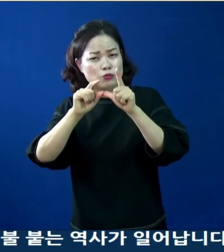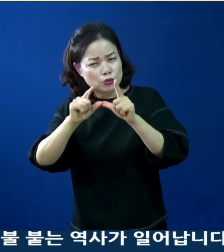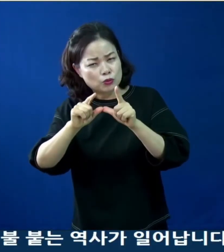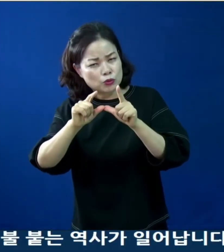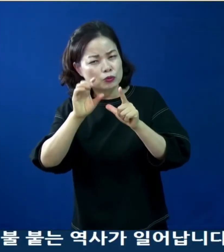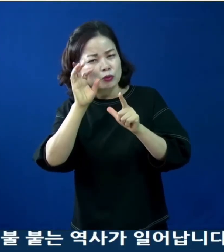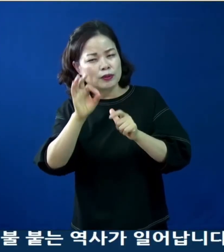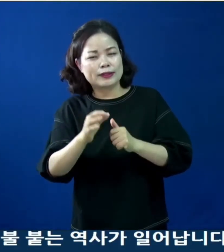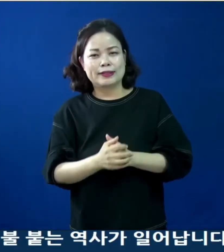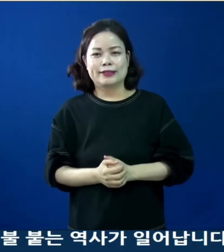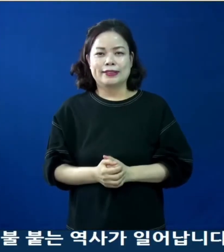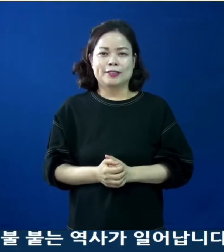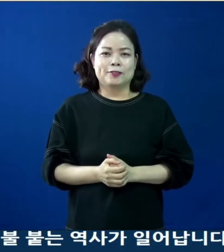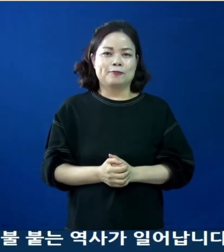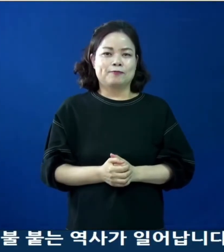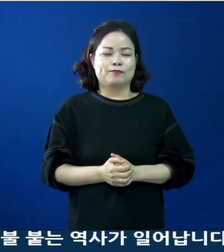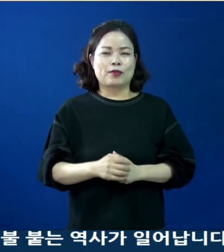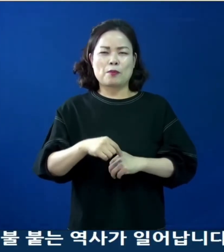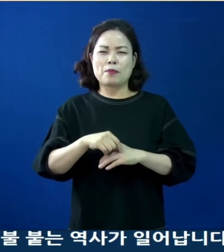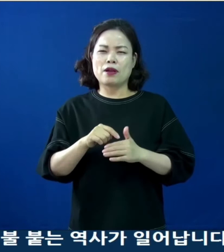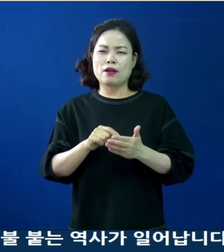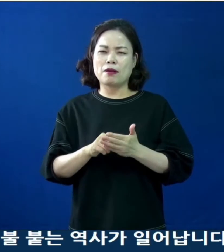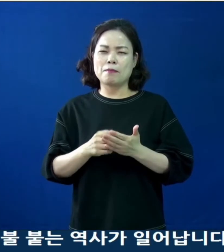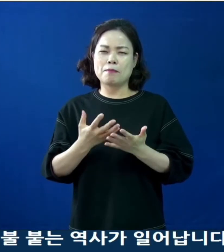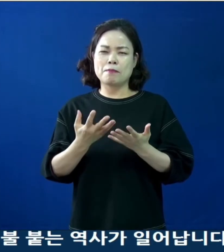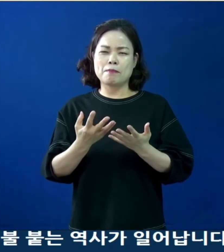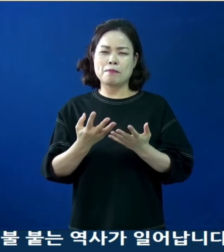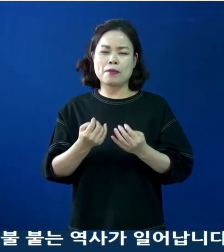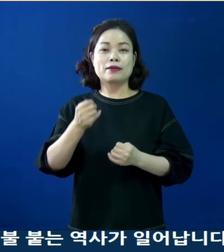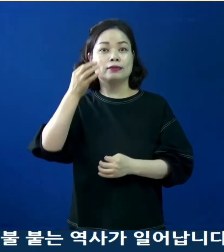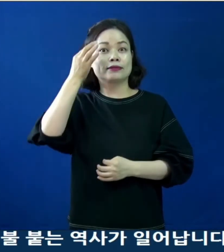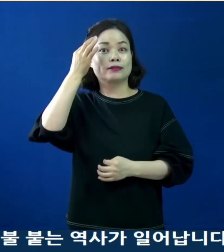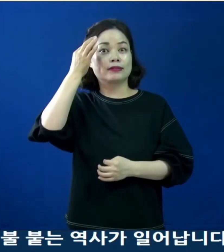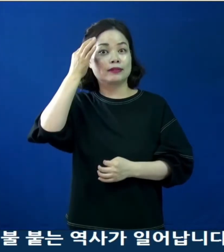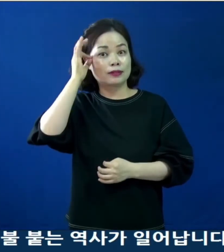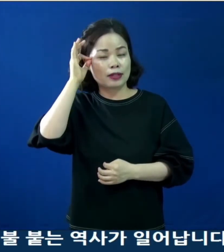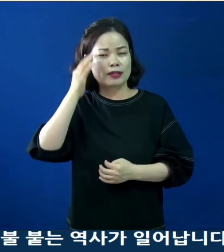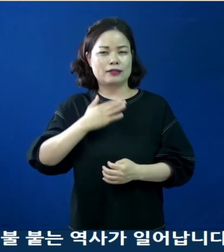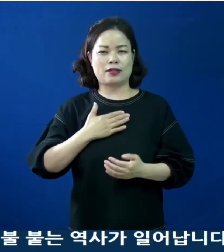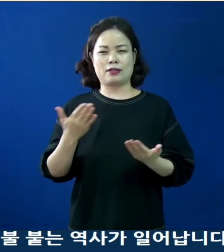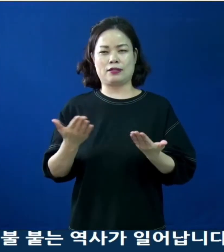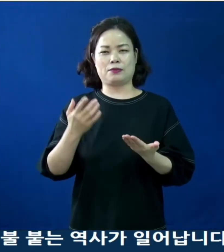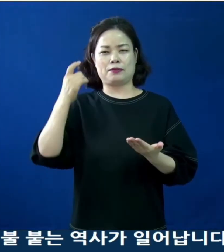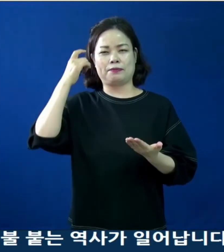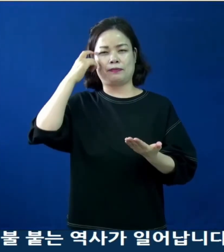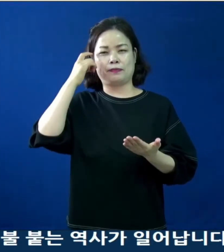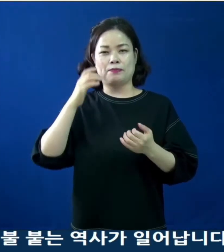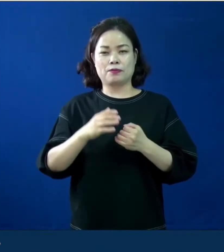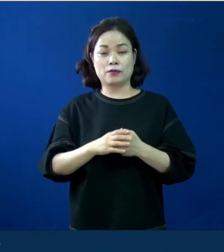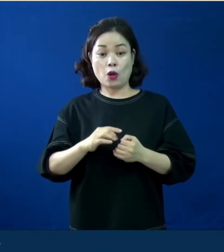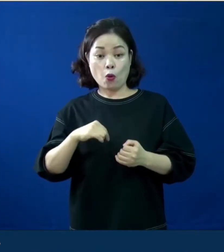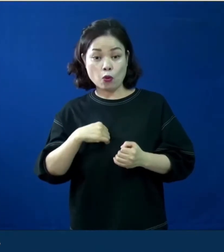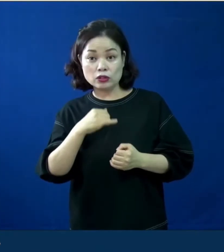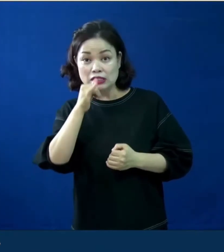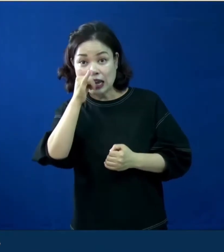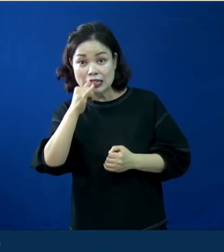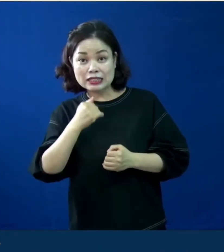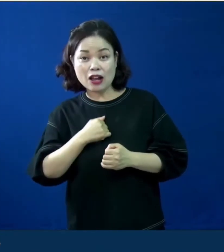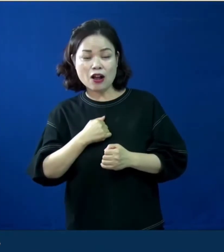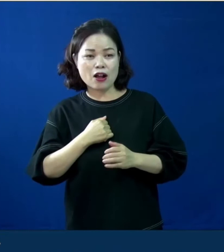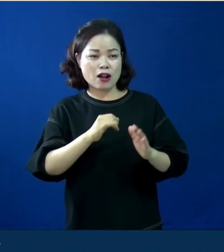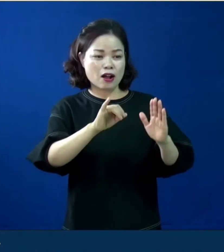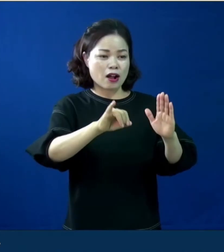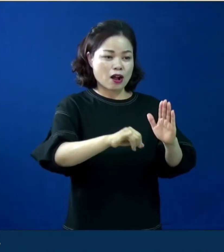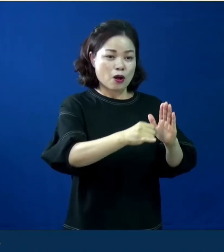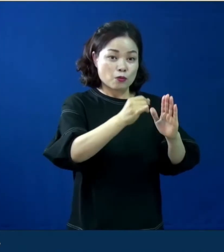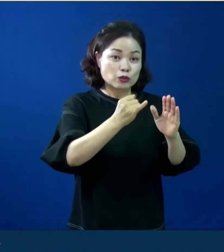보면서 마음속에 정말 많이 깨달아지고 이게 제 일처럼 느껴져요. 혼자 있던 바울이 브리스길라와